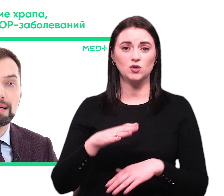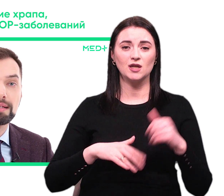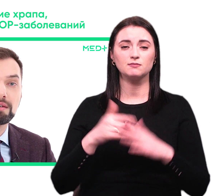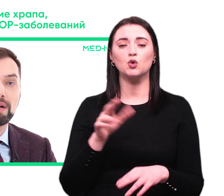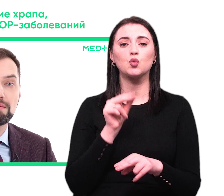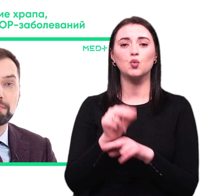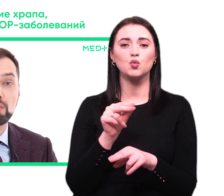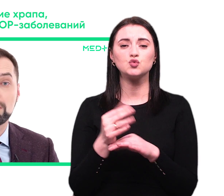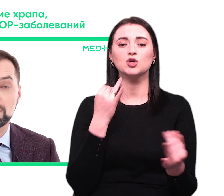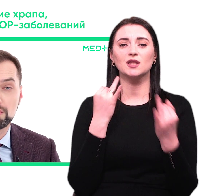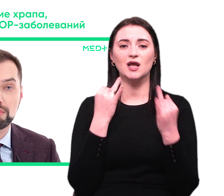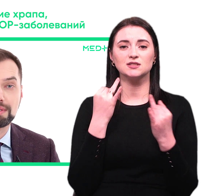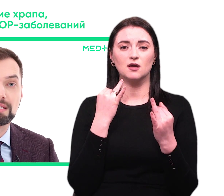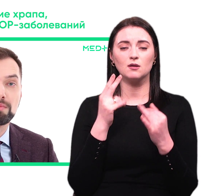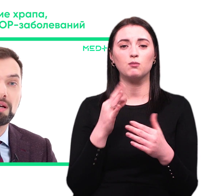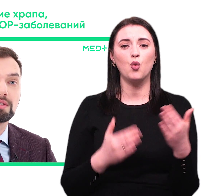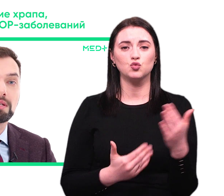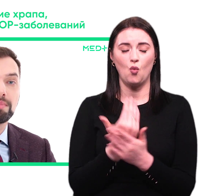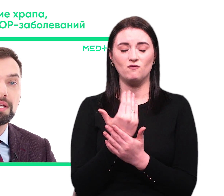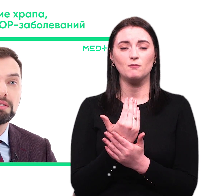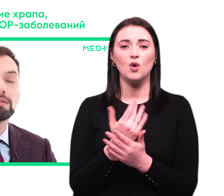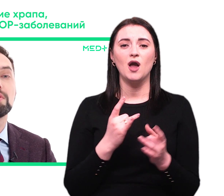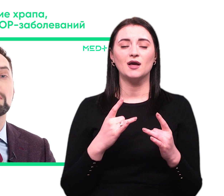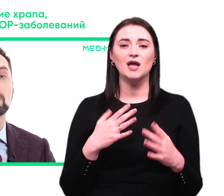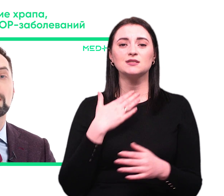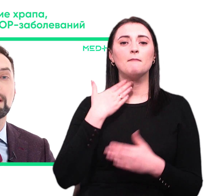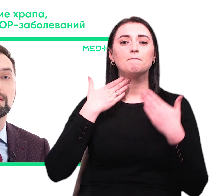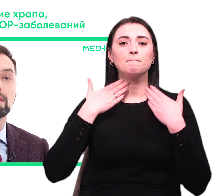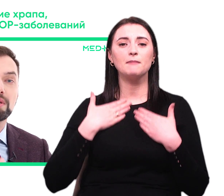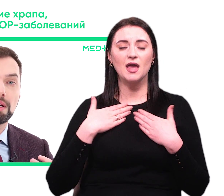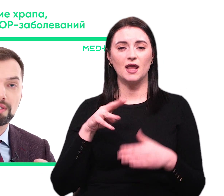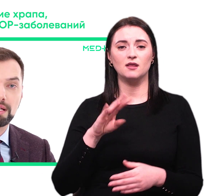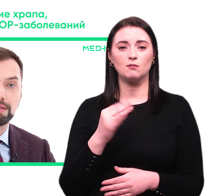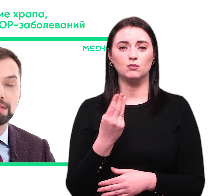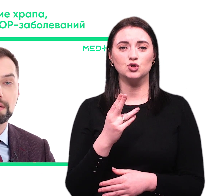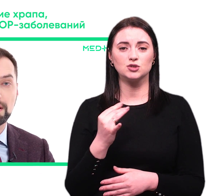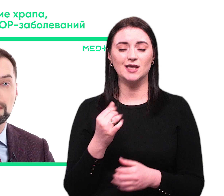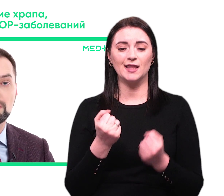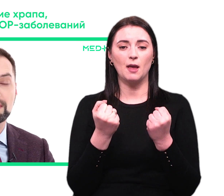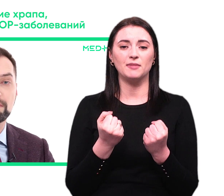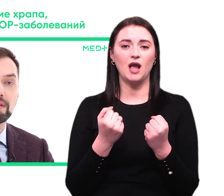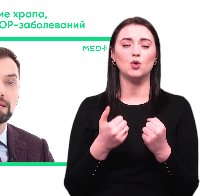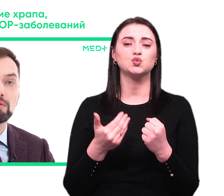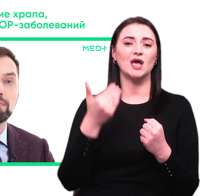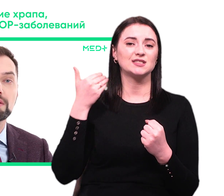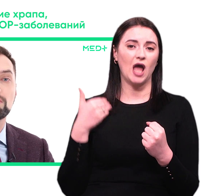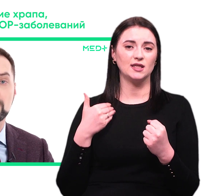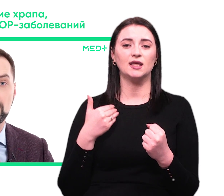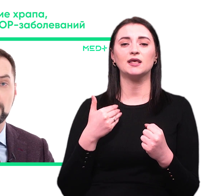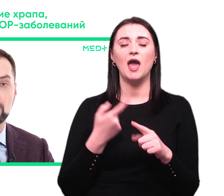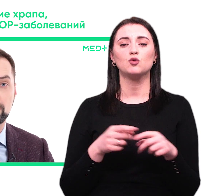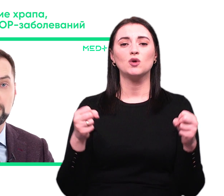учит разговаривать по-новому. То есть расслабляются там передние мышцы гортани, напрягаются задние и так далее. То есть это специальный